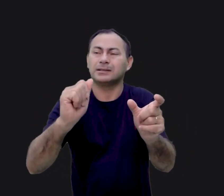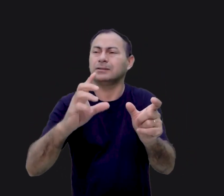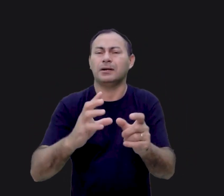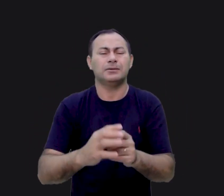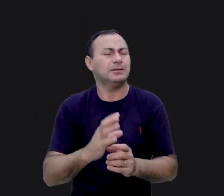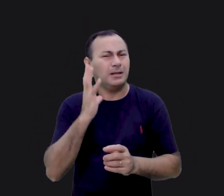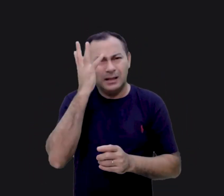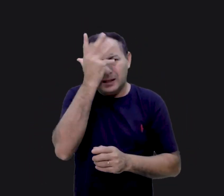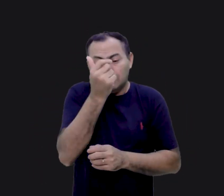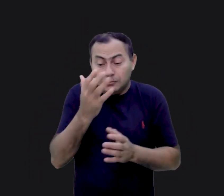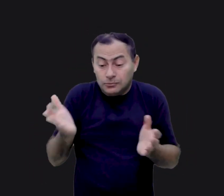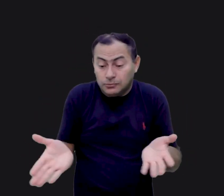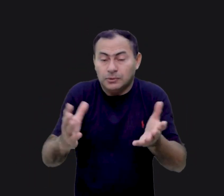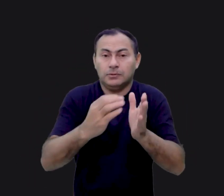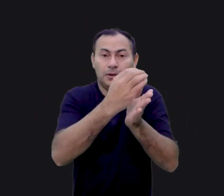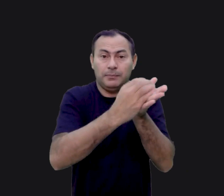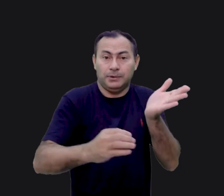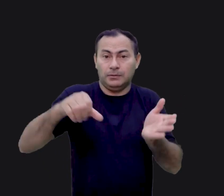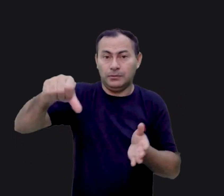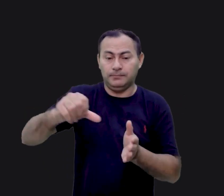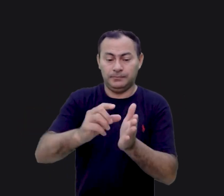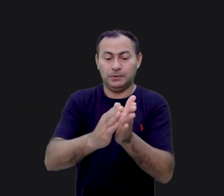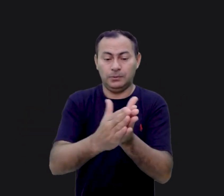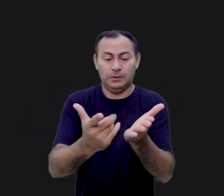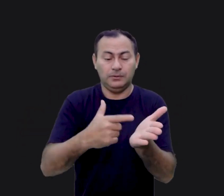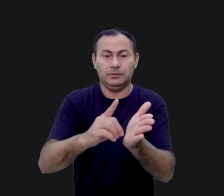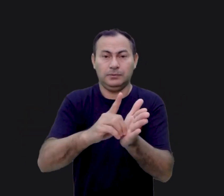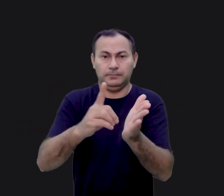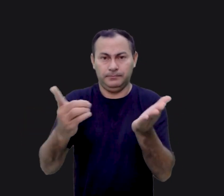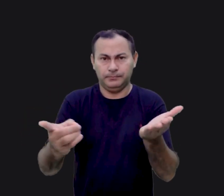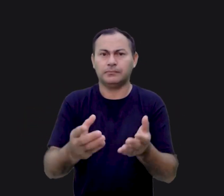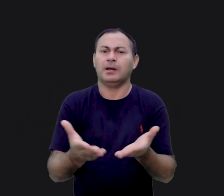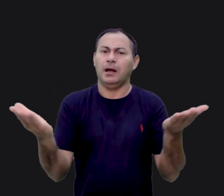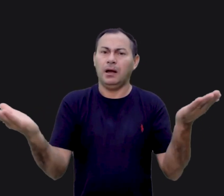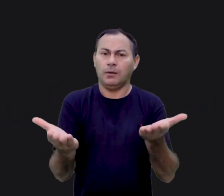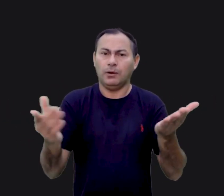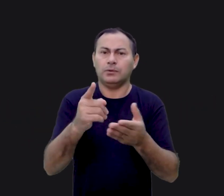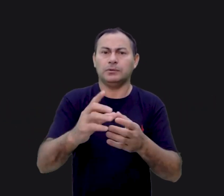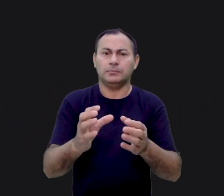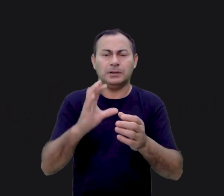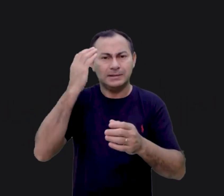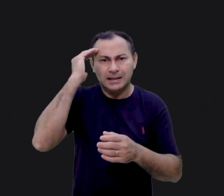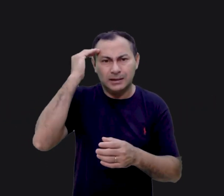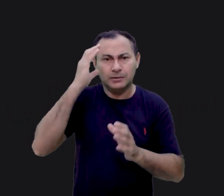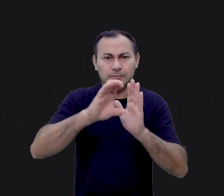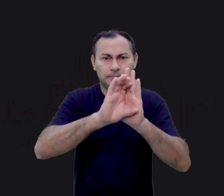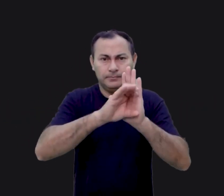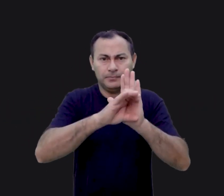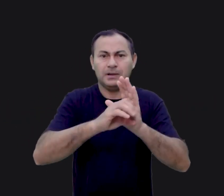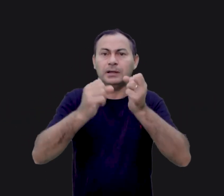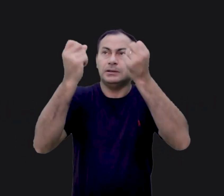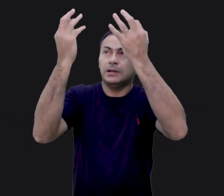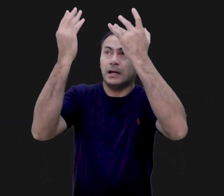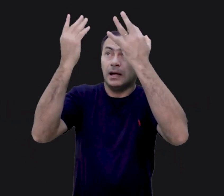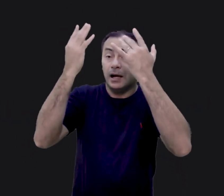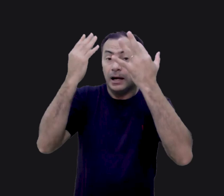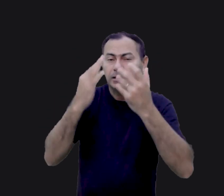essa incrível exortação do Capítulo 9 de Deuteronômio agora que você compreendeu este conceito de graça